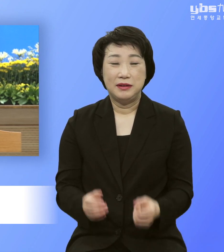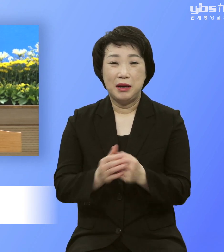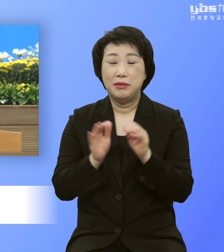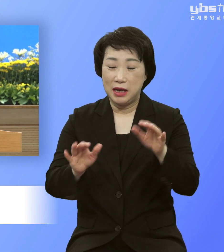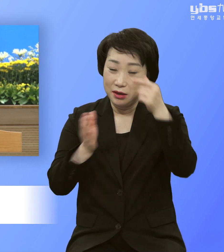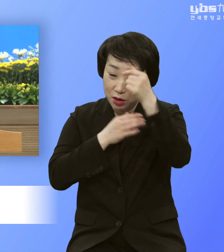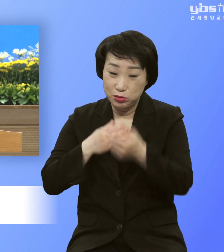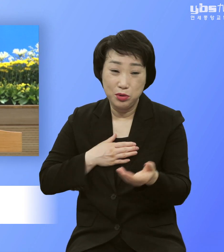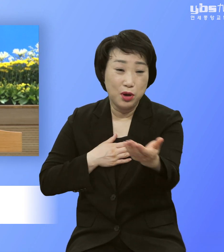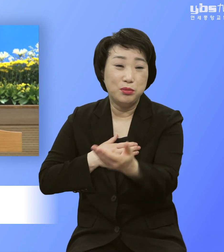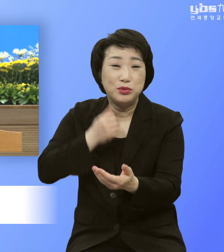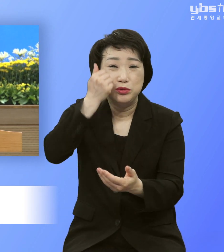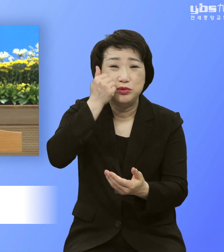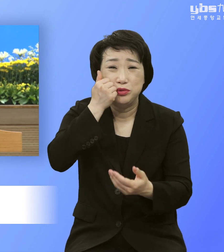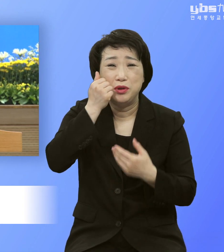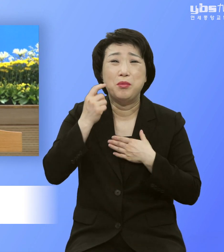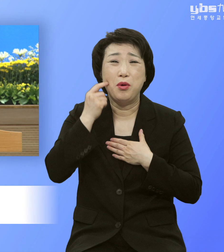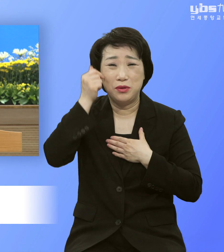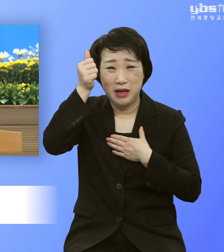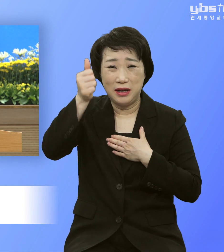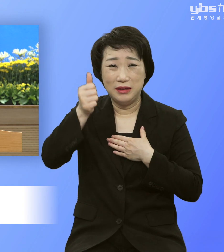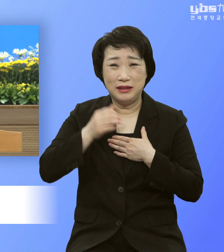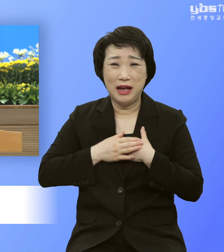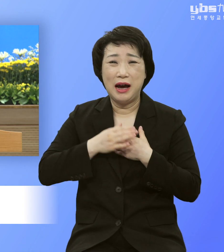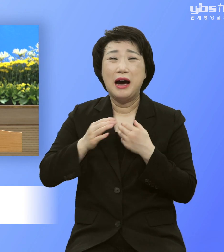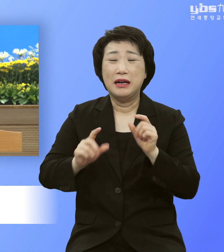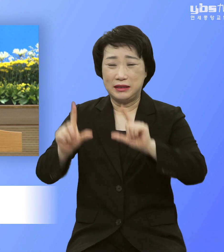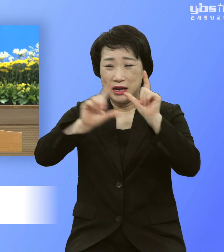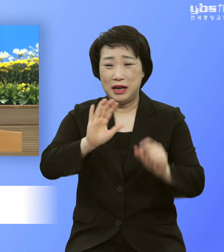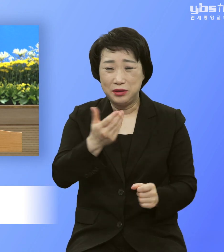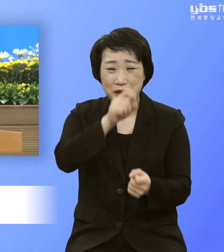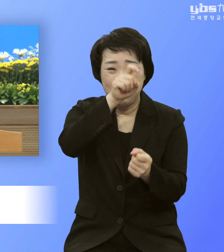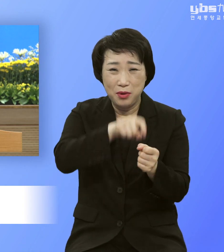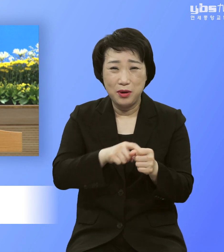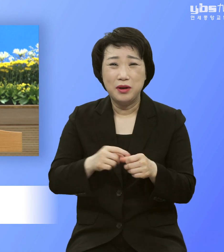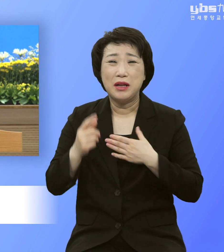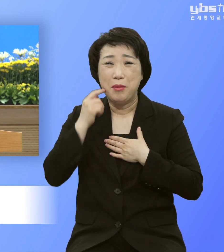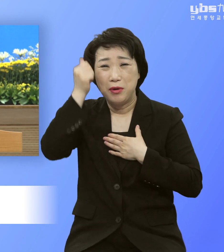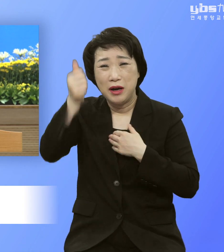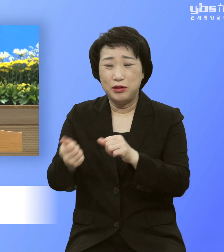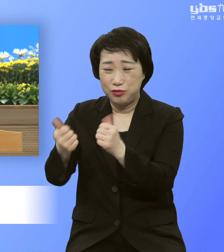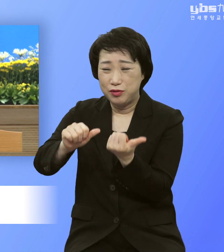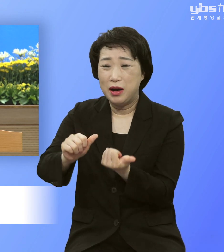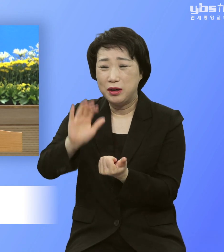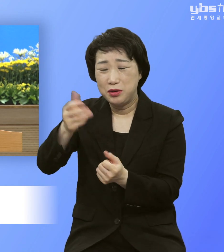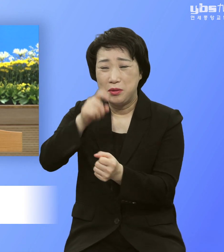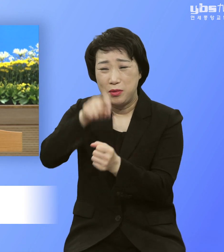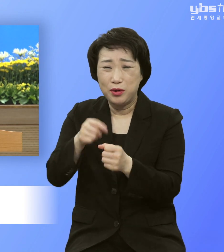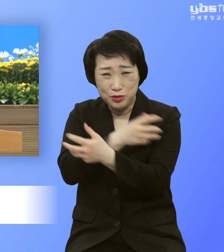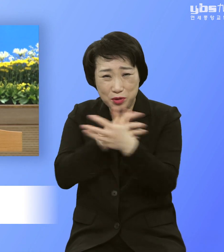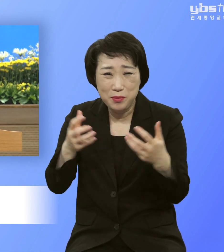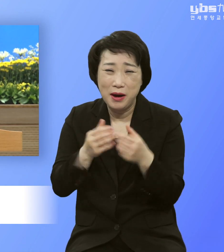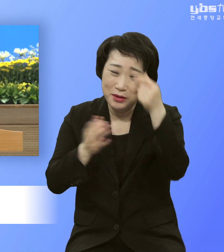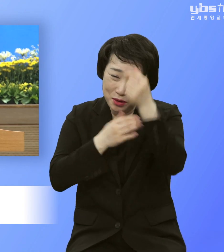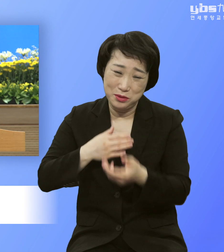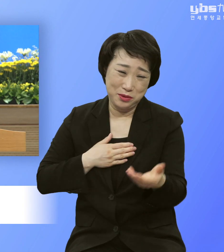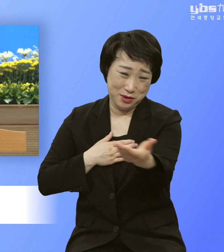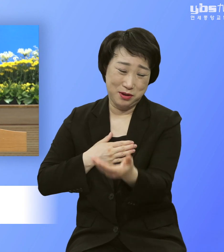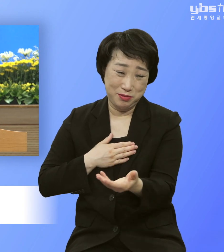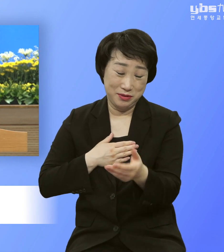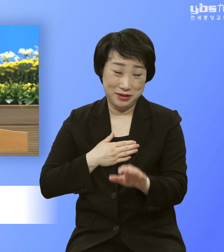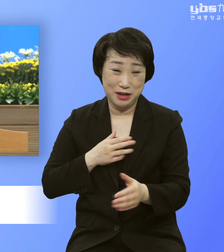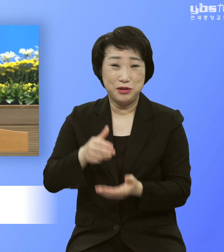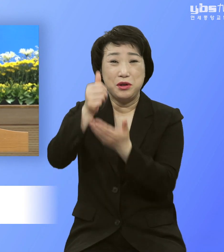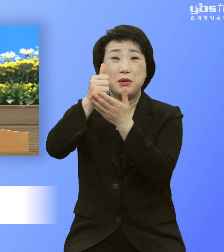그래서 성도가 누구냐? 담임 목사가 살아야 할 이유와 죽어야 할 이유가 충만한 것이 성도다. 주님이 우리를